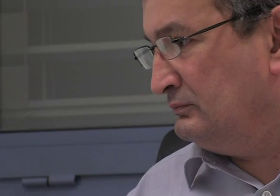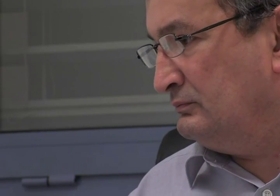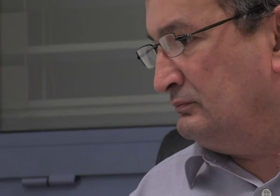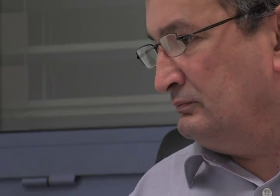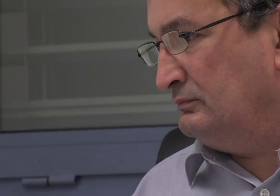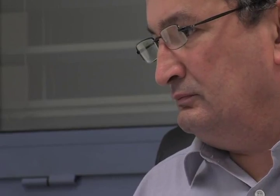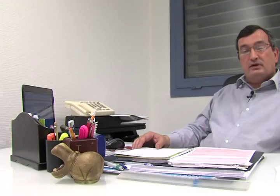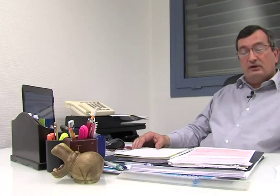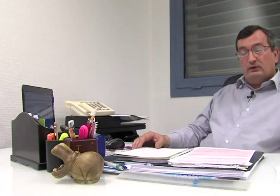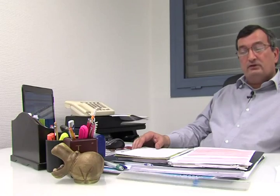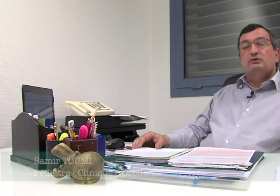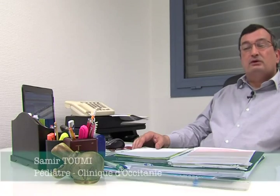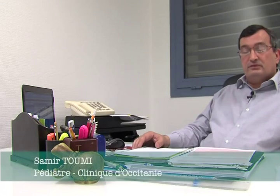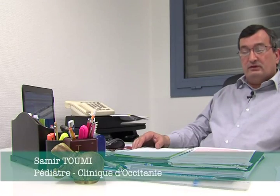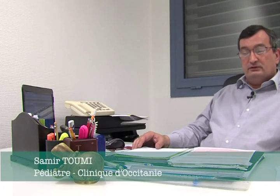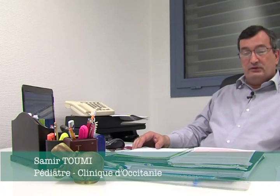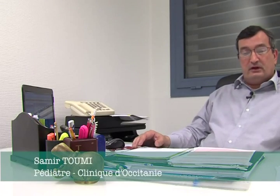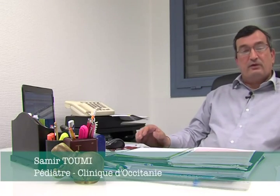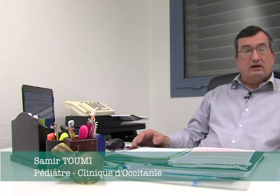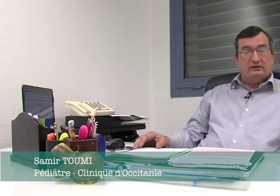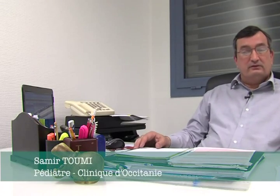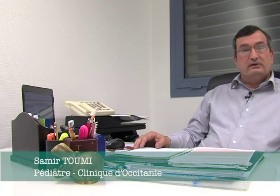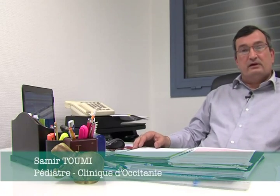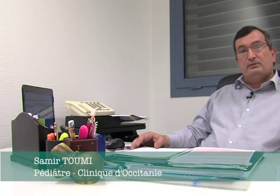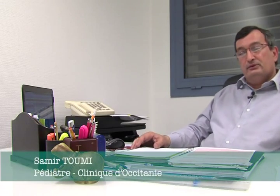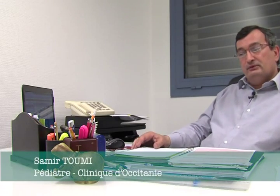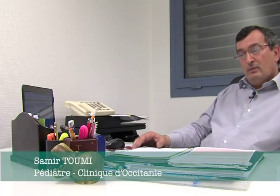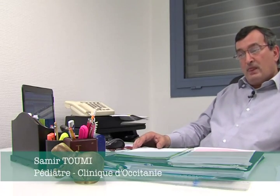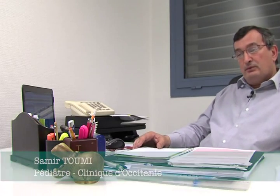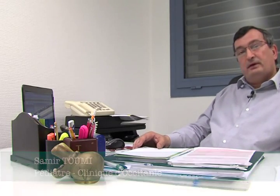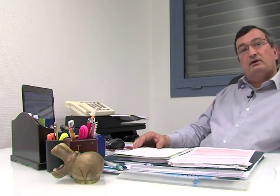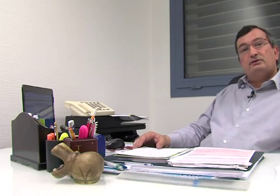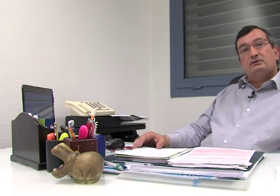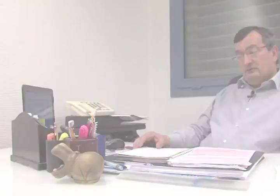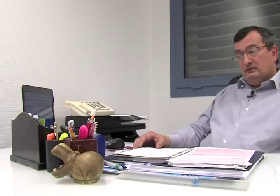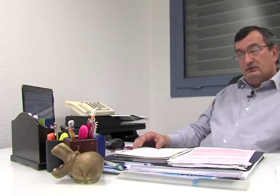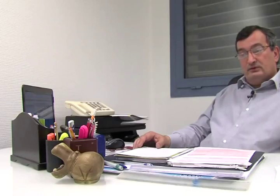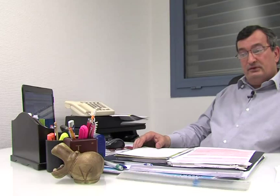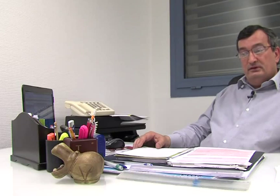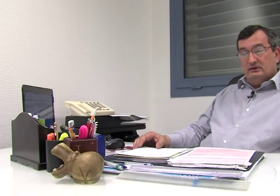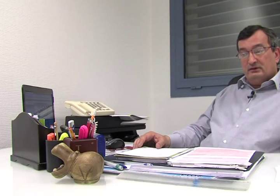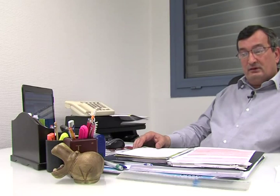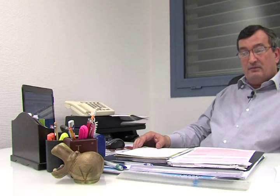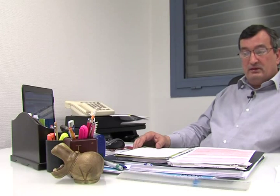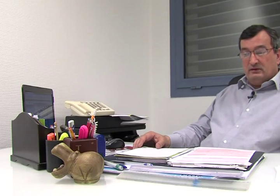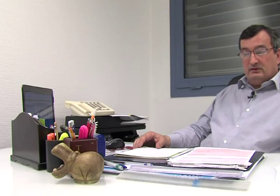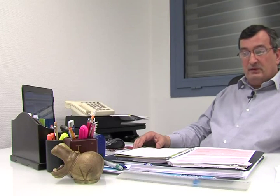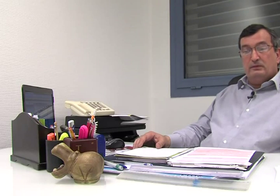des interconnexions comme ça au niveau cérébral de manière plus précoce. Et donc ceci amène le